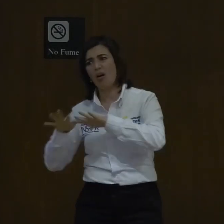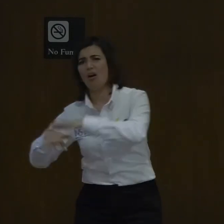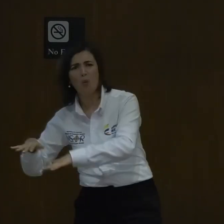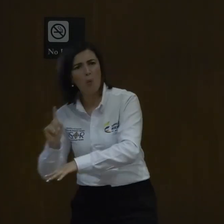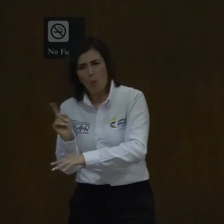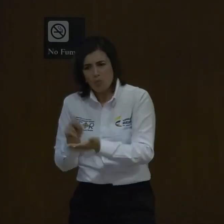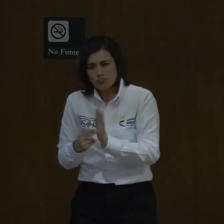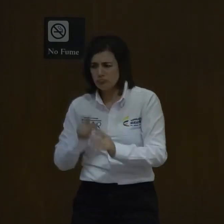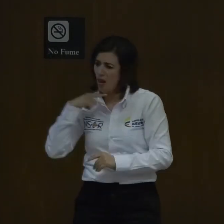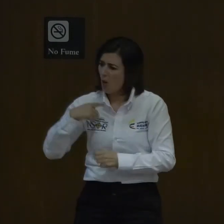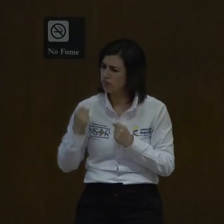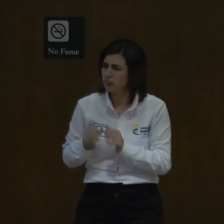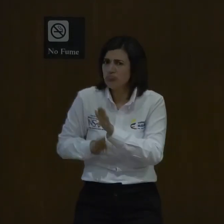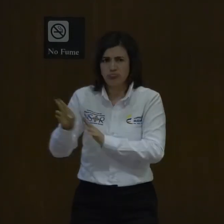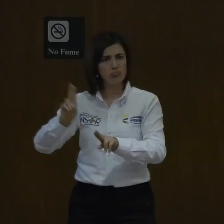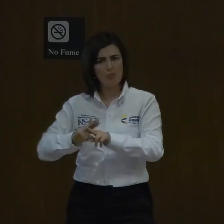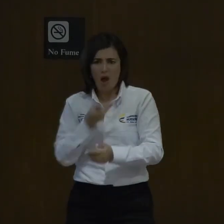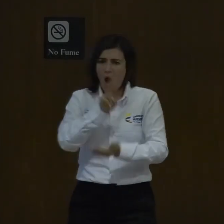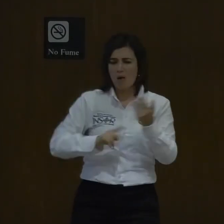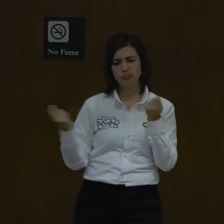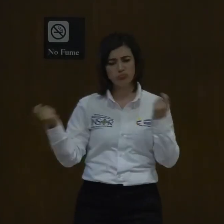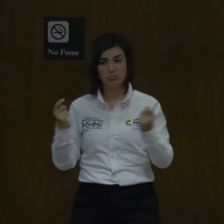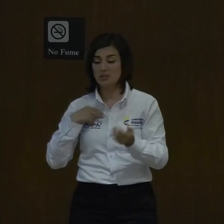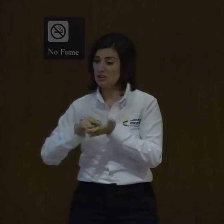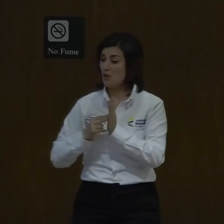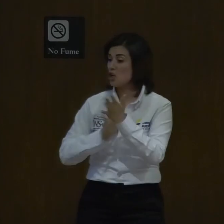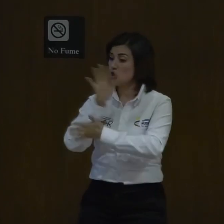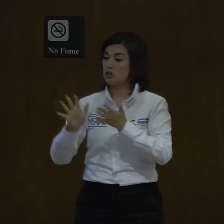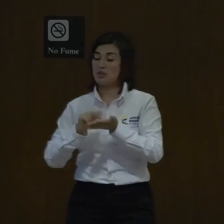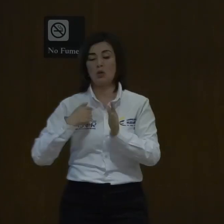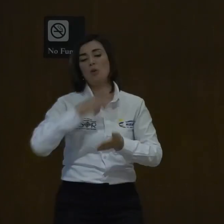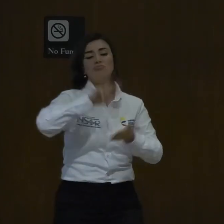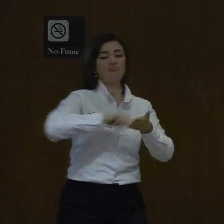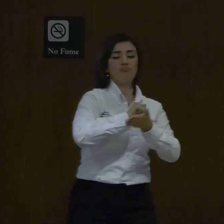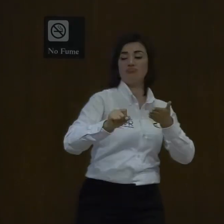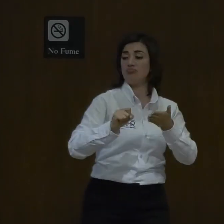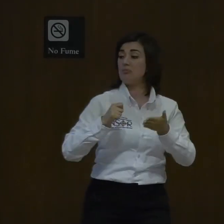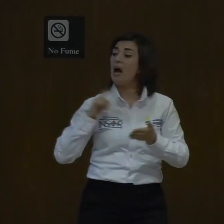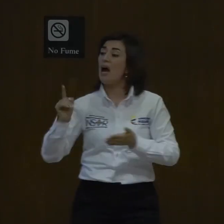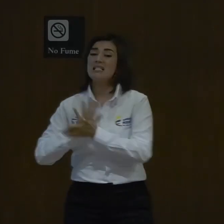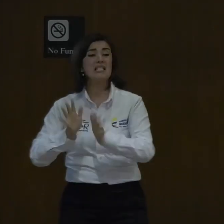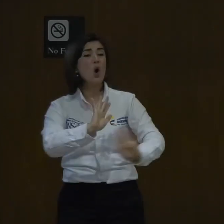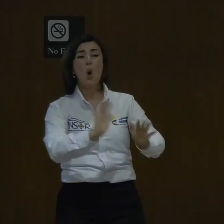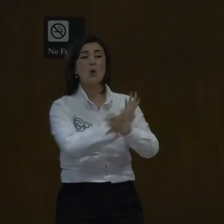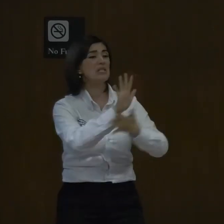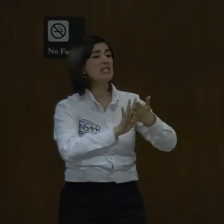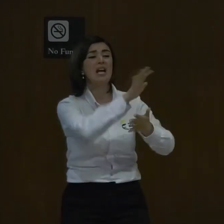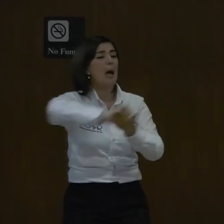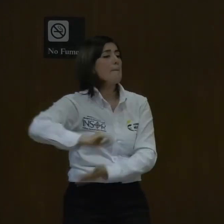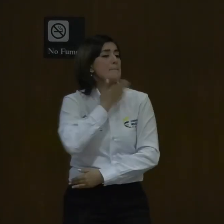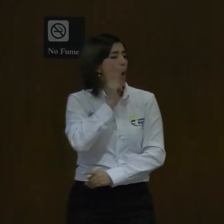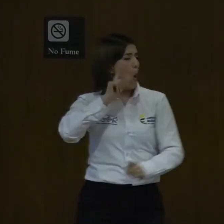los niños. Conocer la lengua de señas no tiene un efecto negativo en el aprendizaje de la lengua hablada